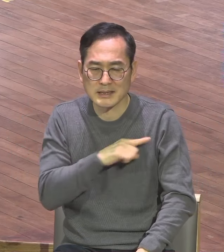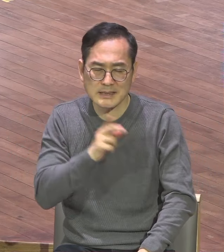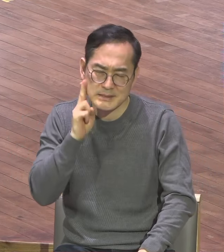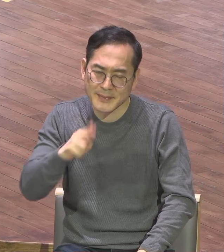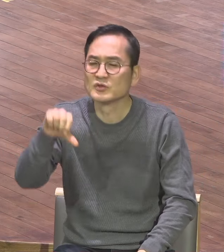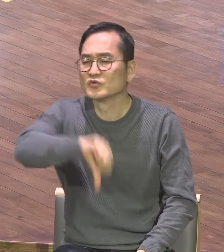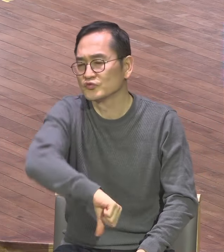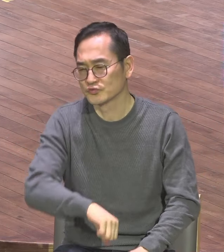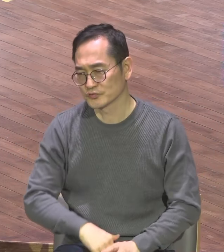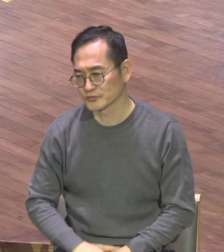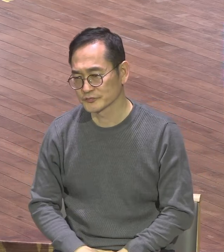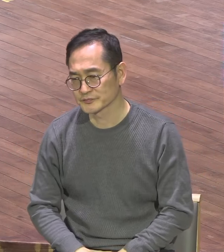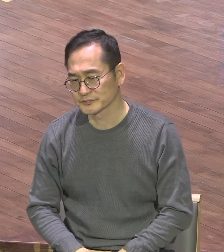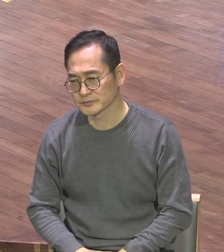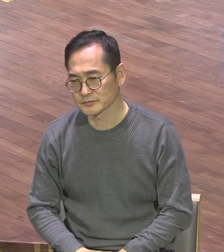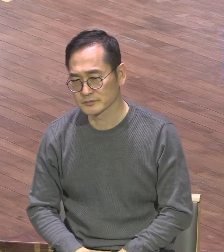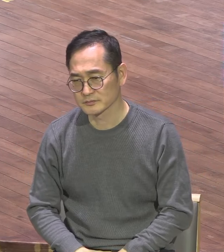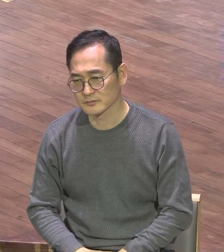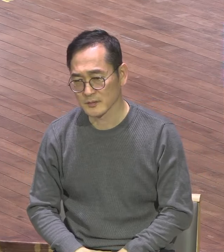대부분이 받고 있다는 사실이에요.